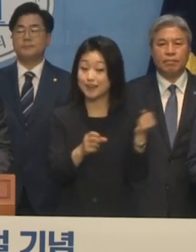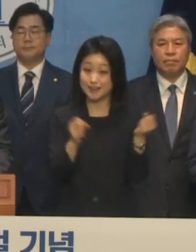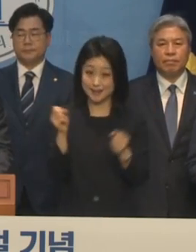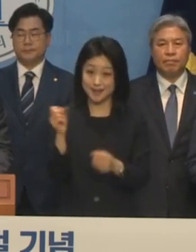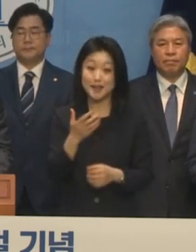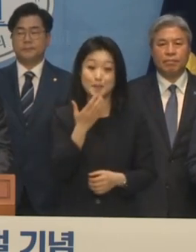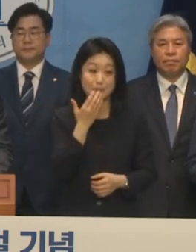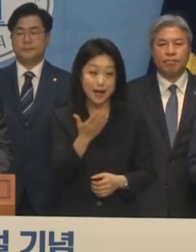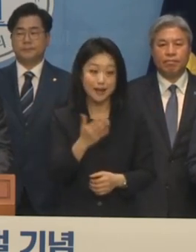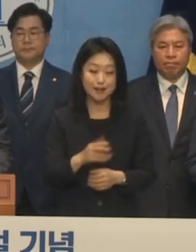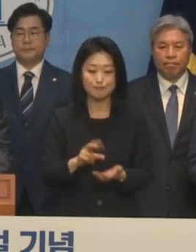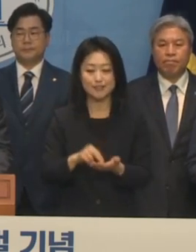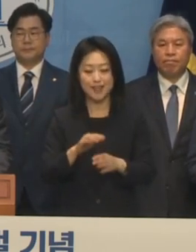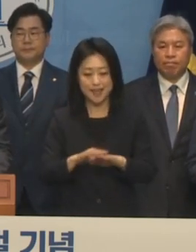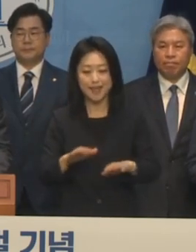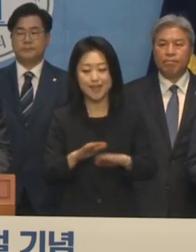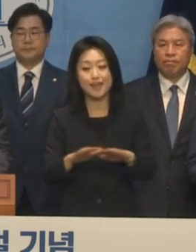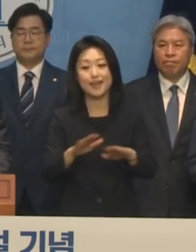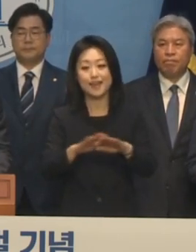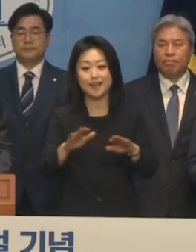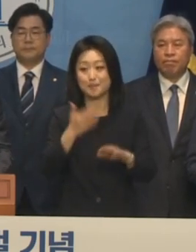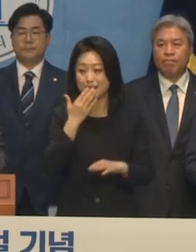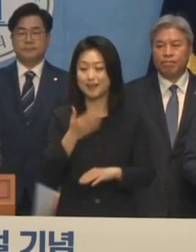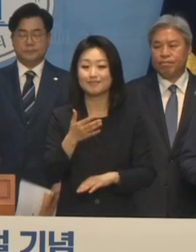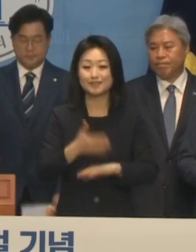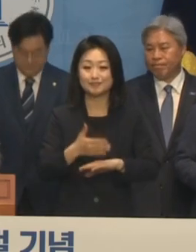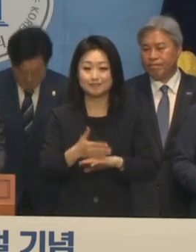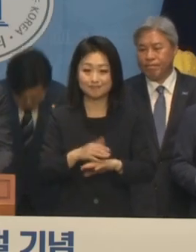만들어서 이런 부분들 풀어나갈 수 있도록 하겠습니다. 감사합니다.